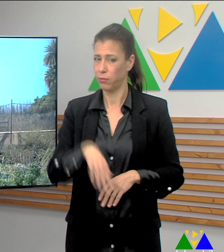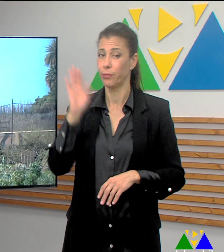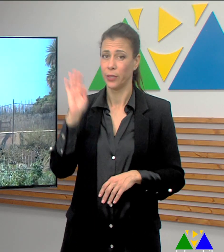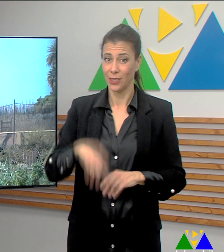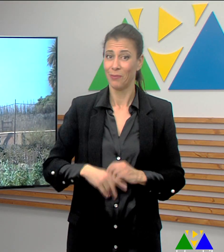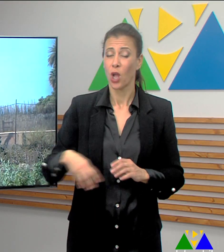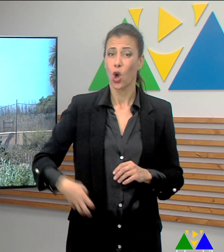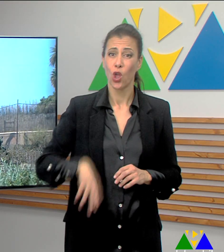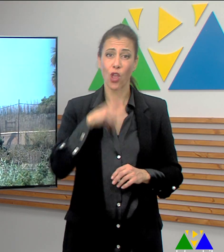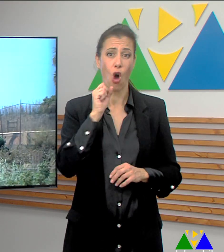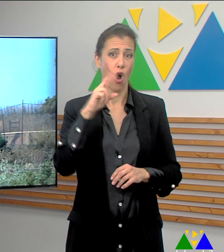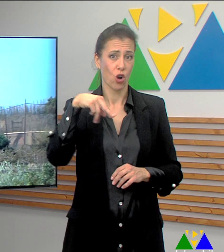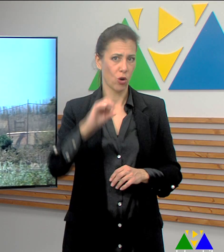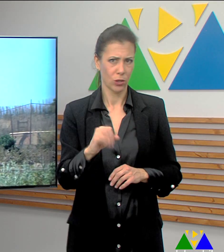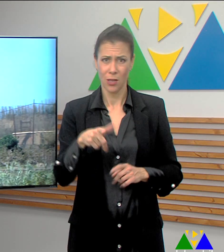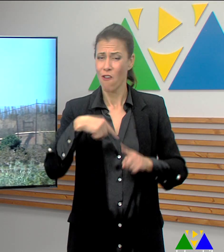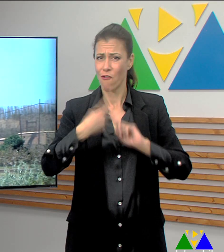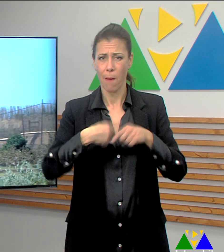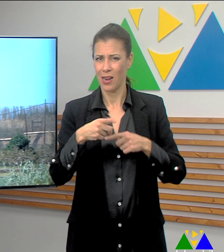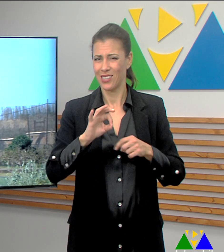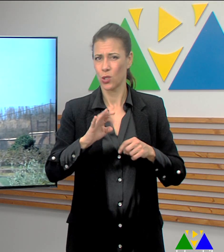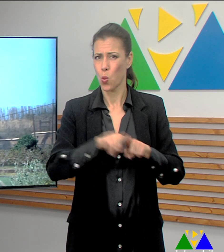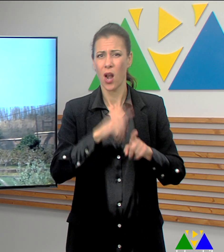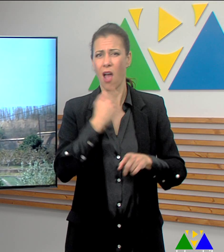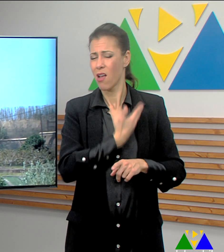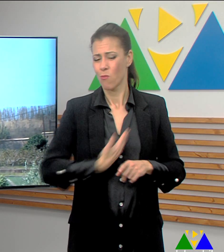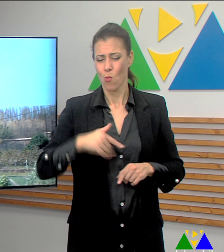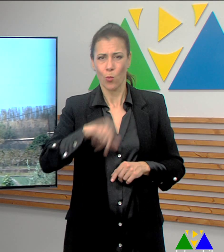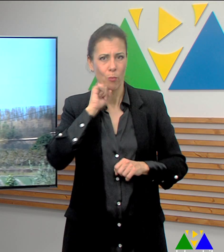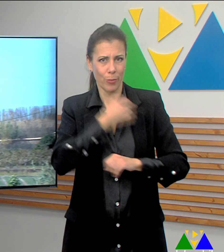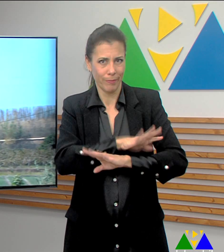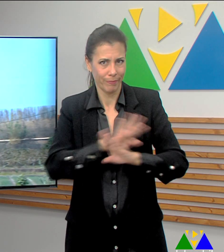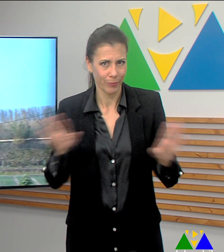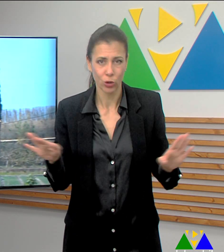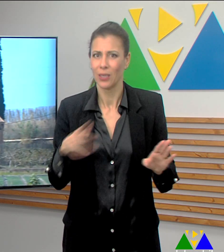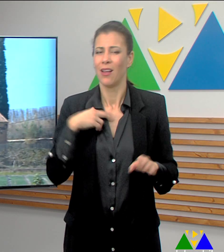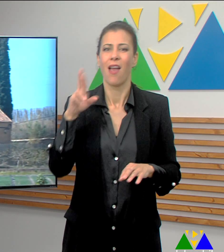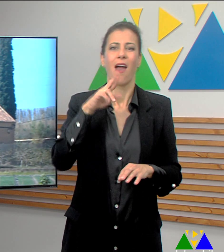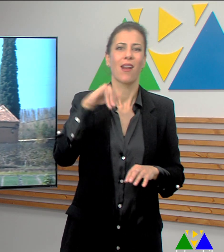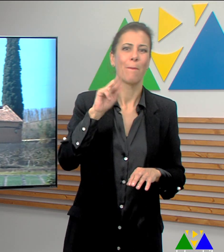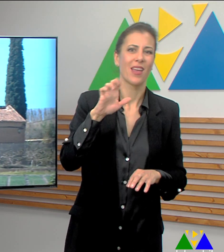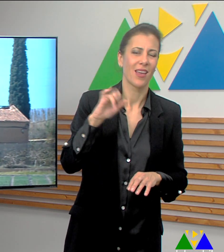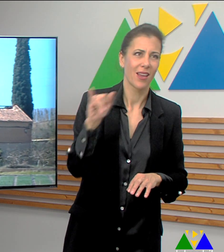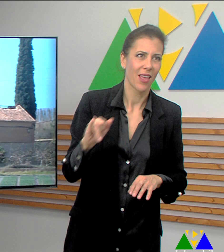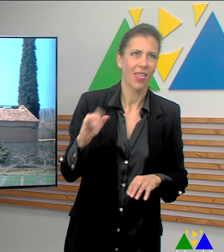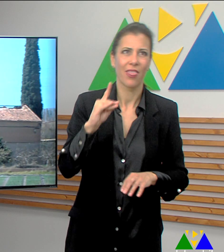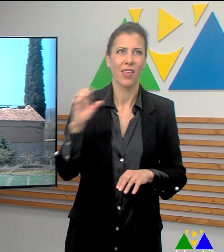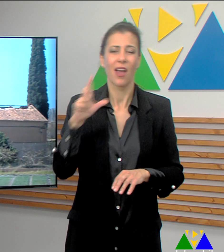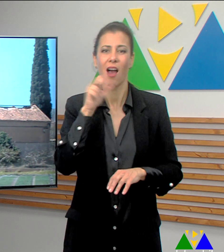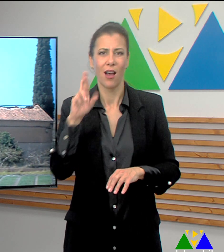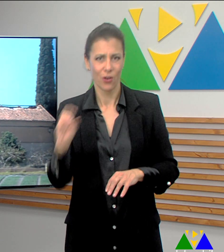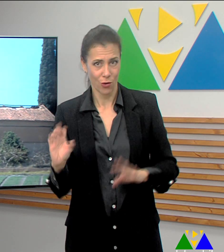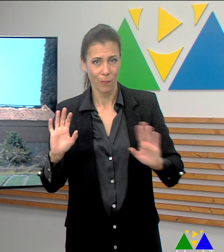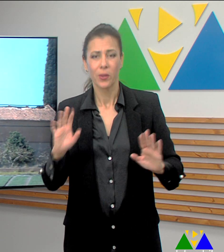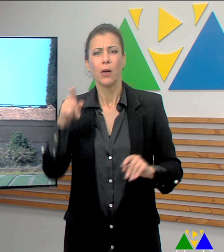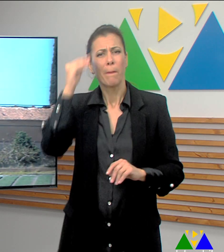fue el dueño de Motril, la familia Borno, los Ramírez de Madrid, los Ramírez de Haro. En todo, ¿no? Es verdad que no vinieron